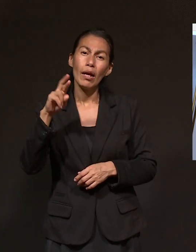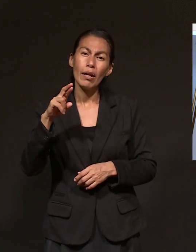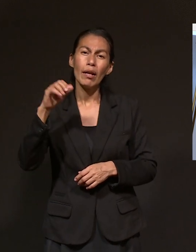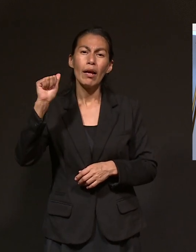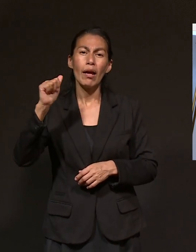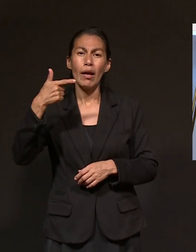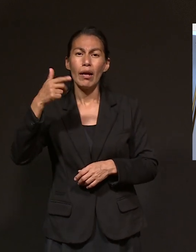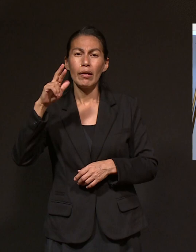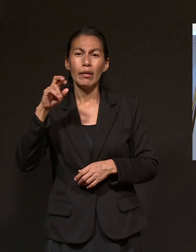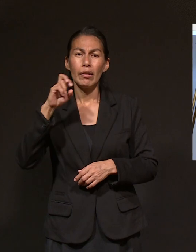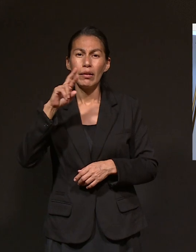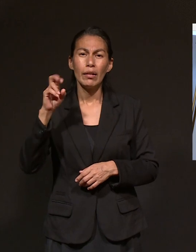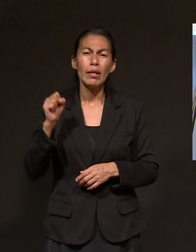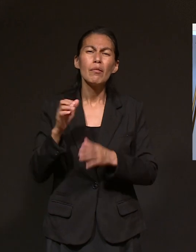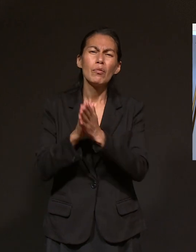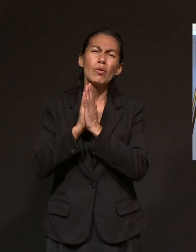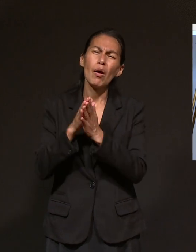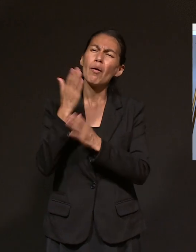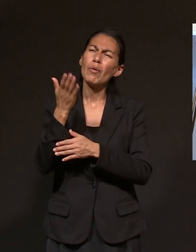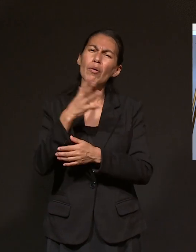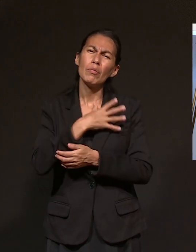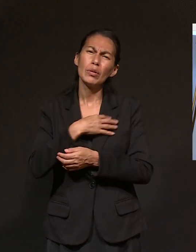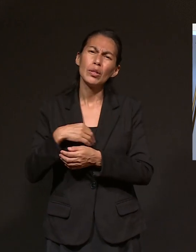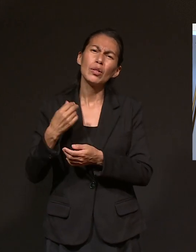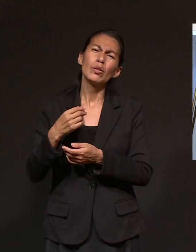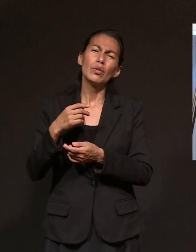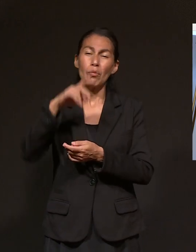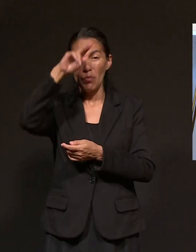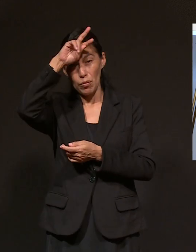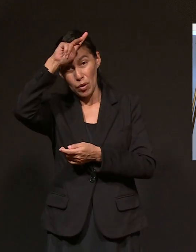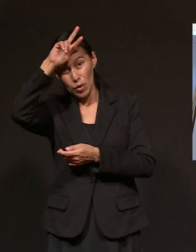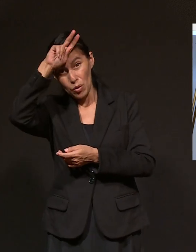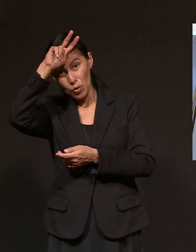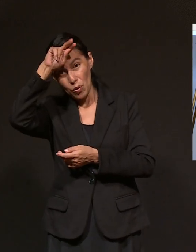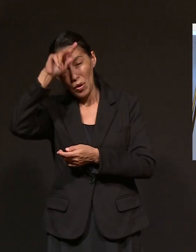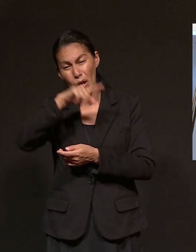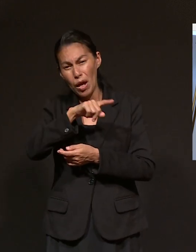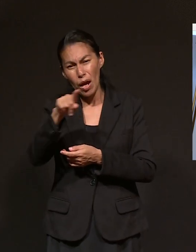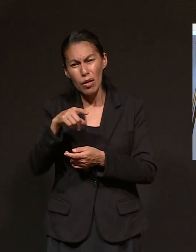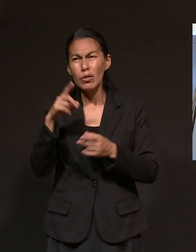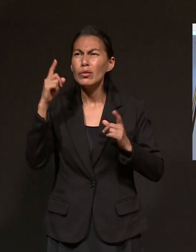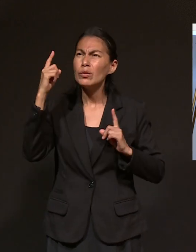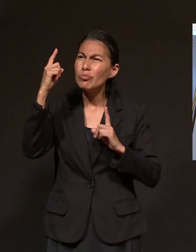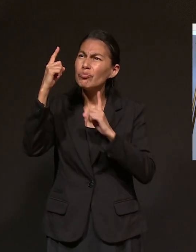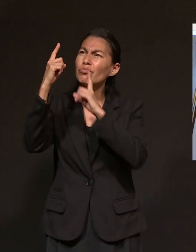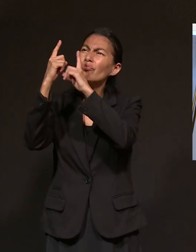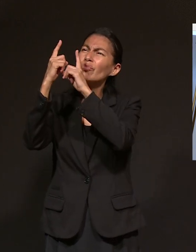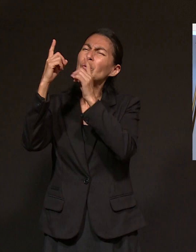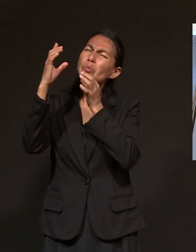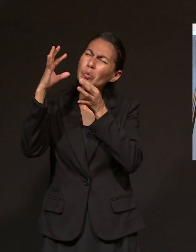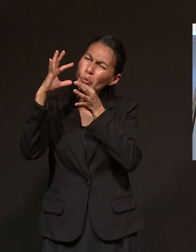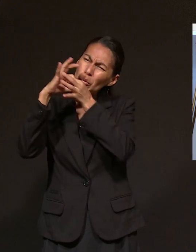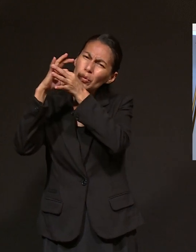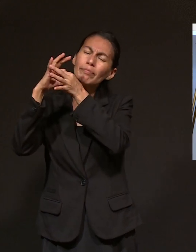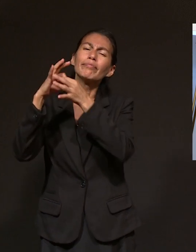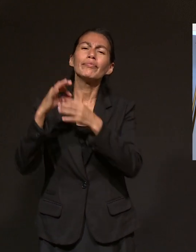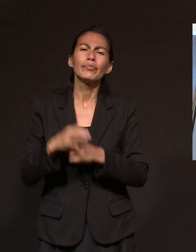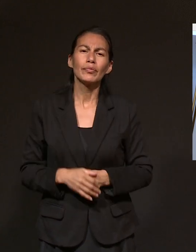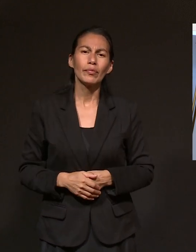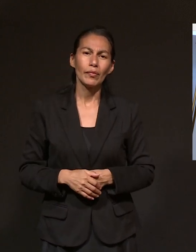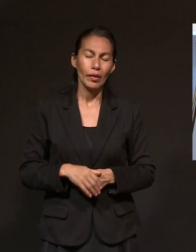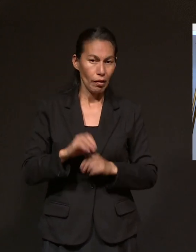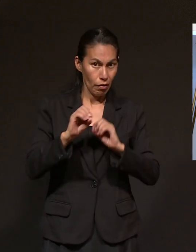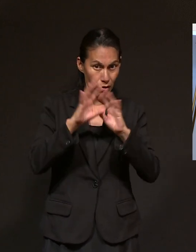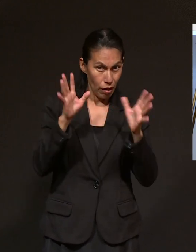por mis tres hijos Que vuelvan al redil Saludos desde Perú Amén María del Pilar Un saludo para ti